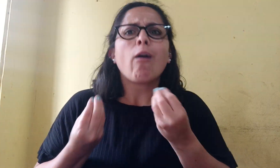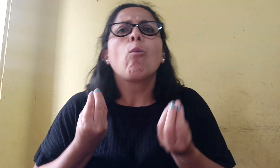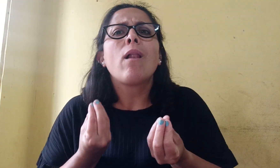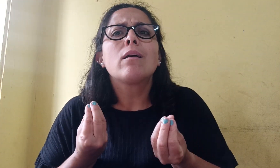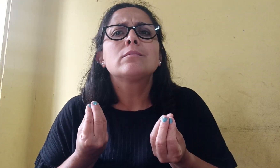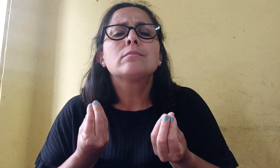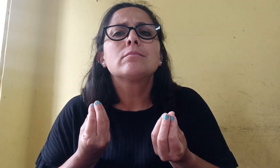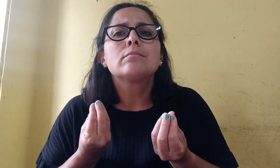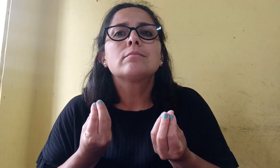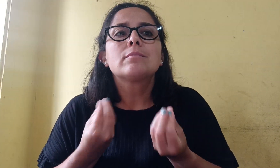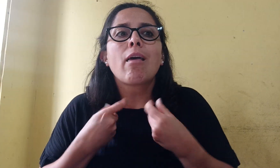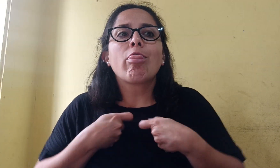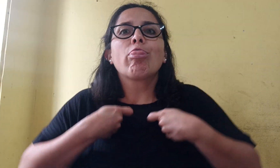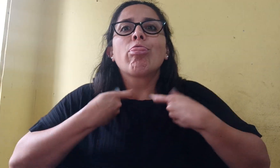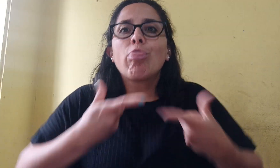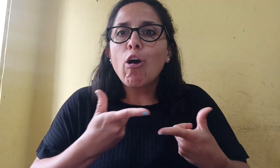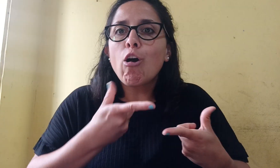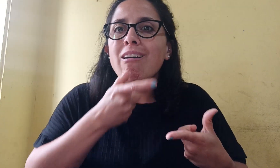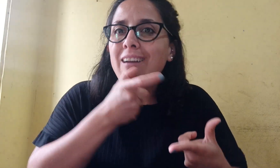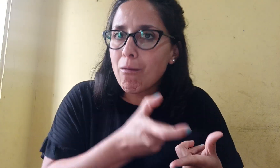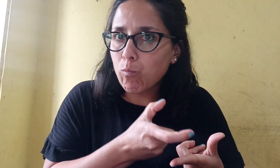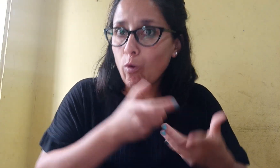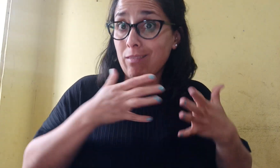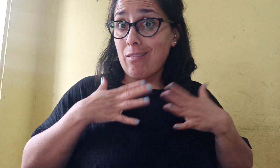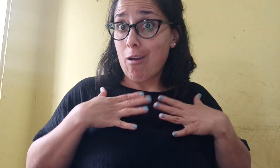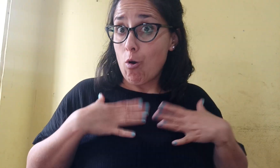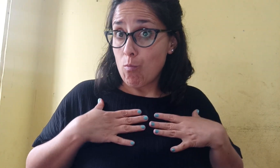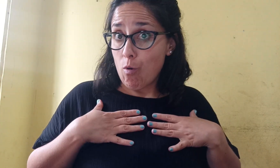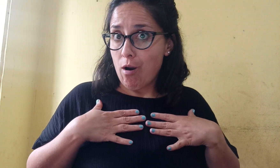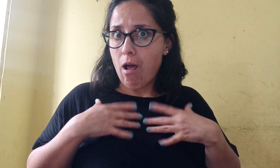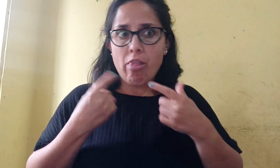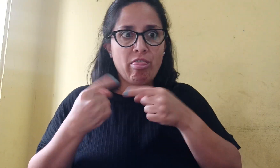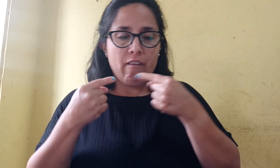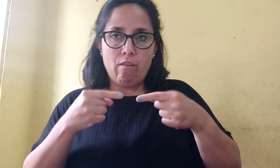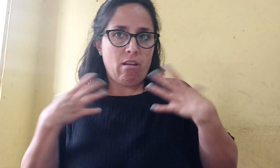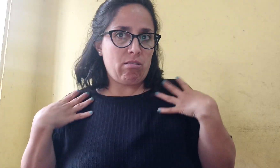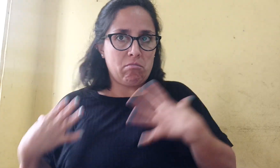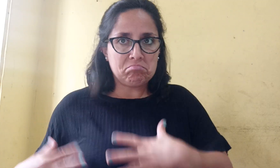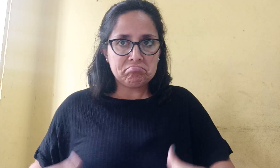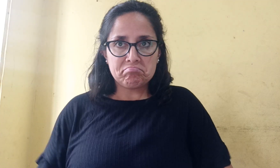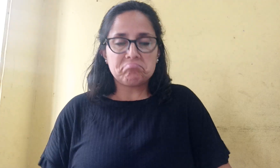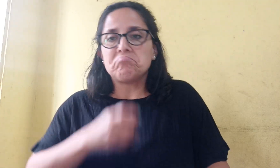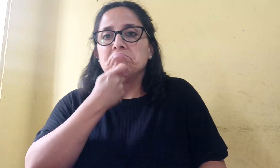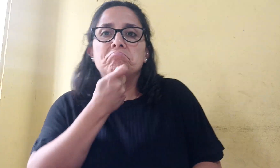llevar una respuesta a distintas partes del cuerpo. Por ejemplo,